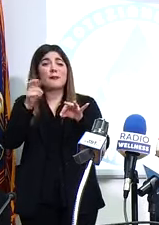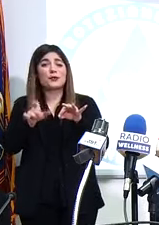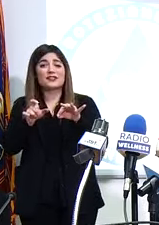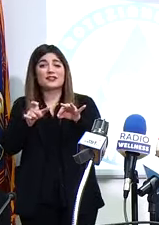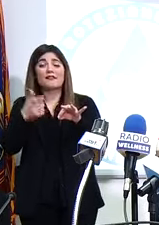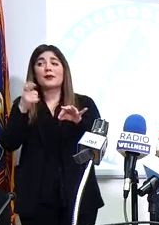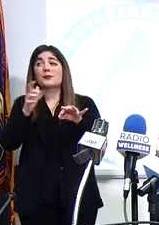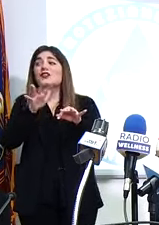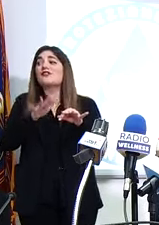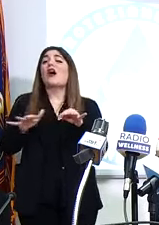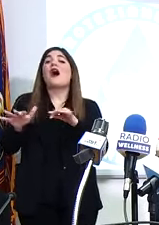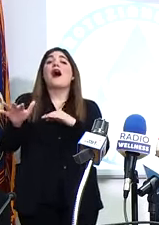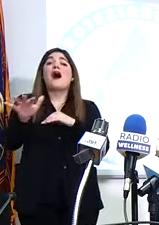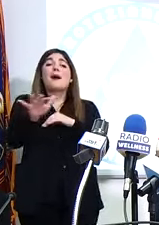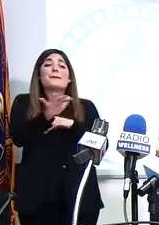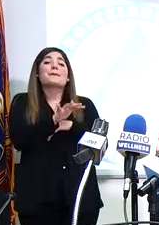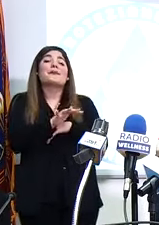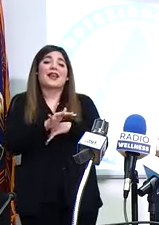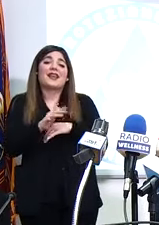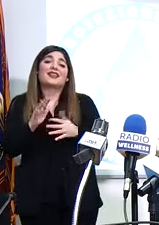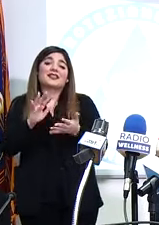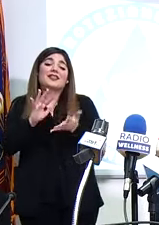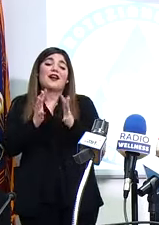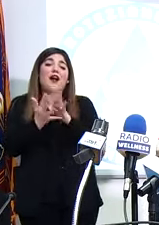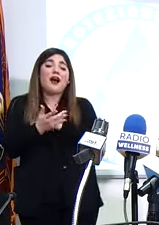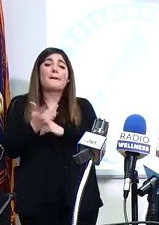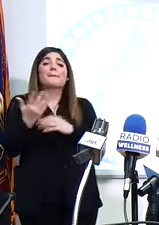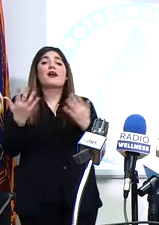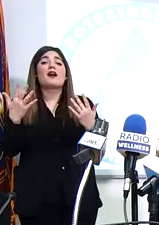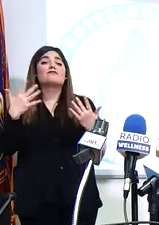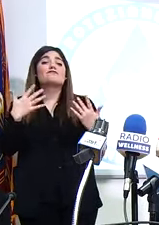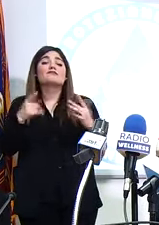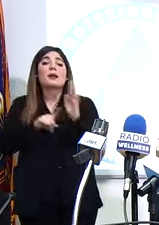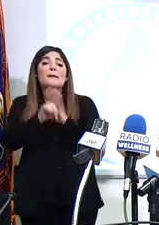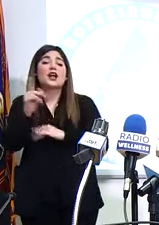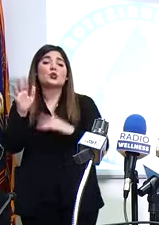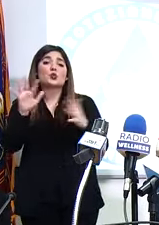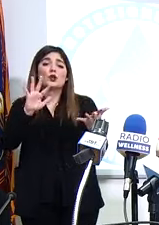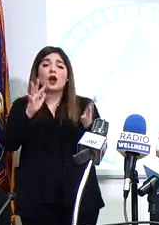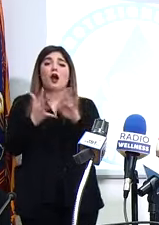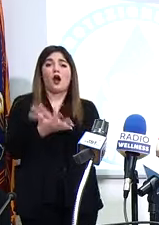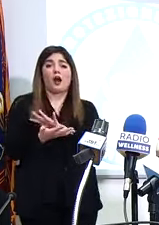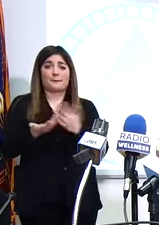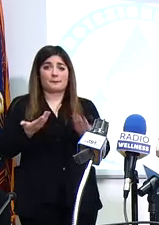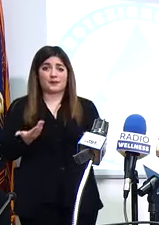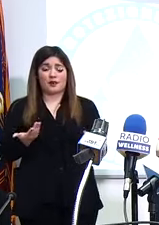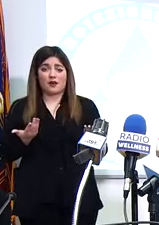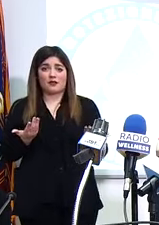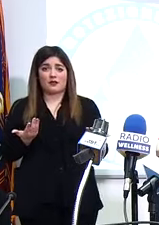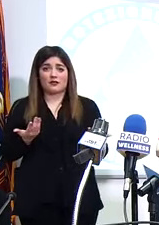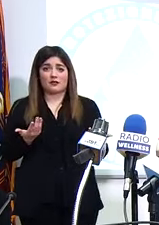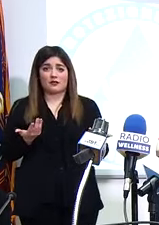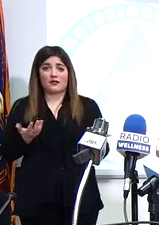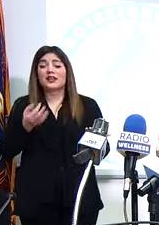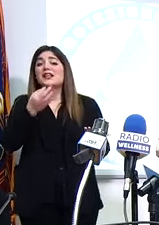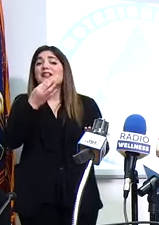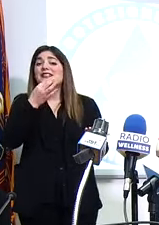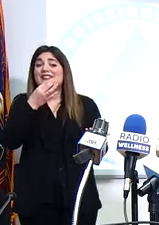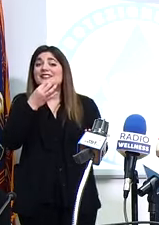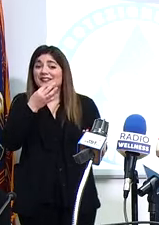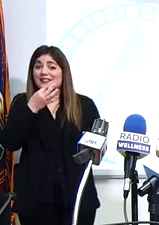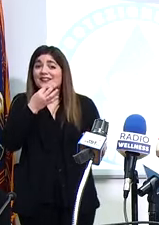alterato l'ambiente, la temperatura, abbiamo vettori artropodi, zanzare che prima non avevamo, quindi ecco,